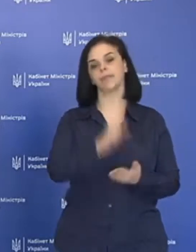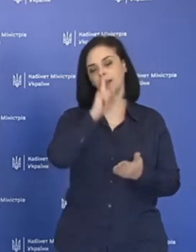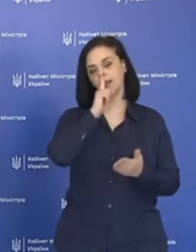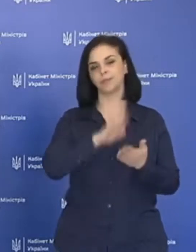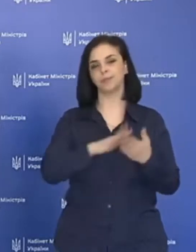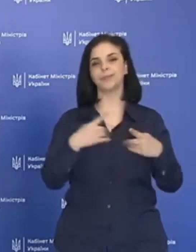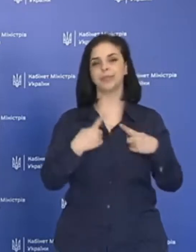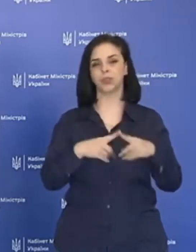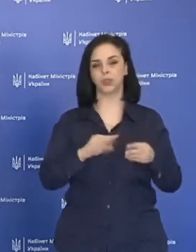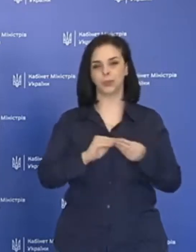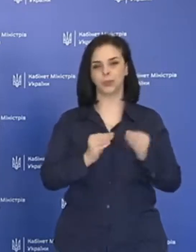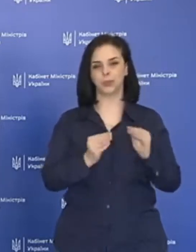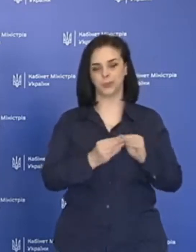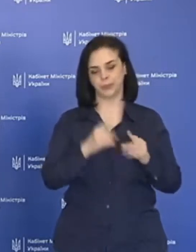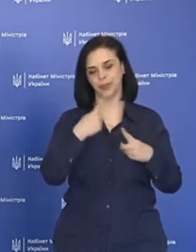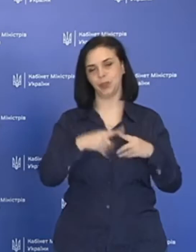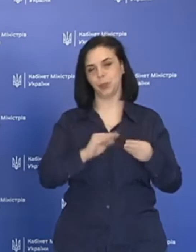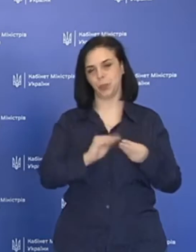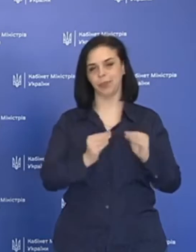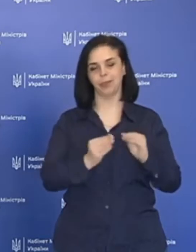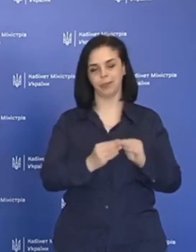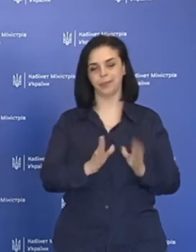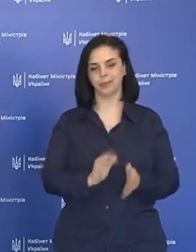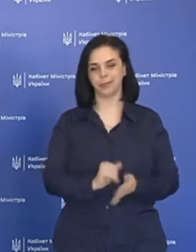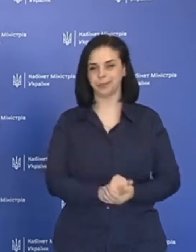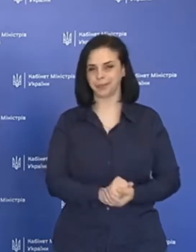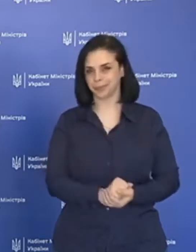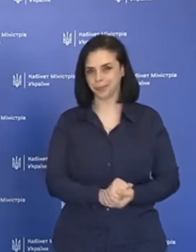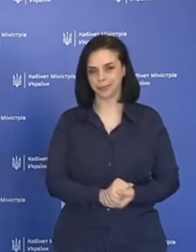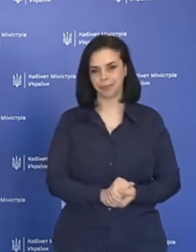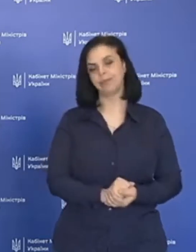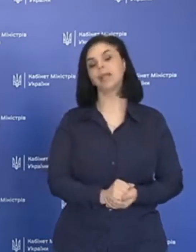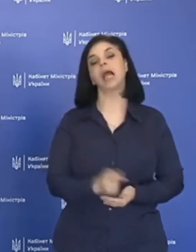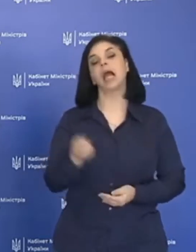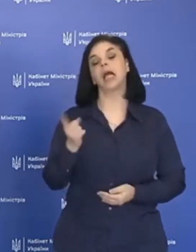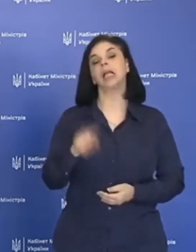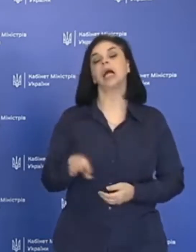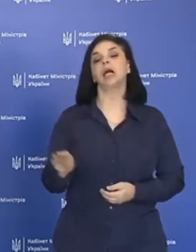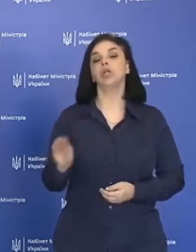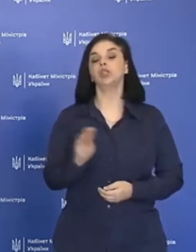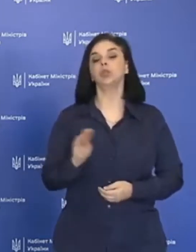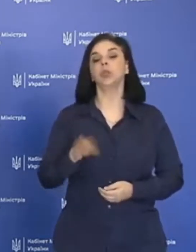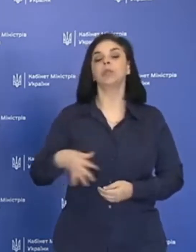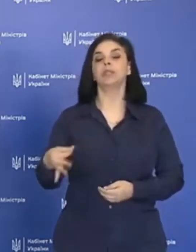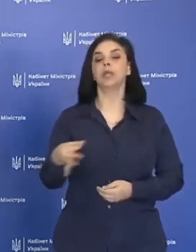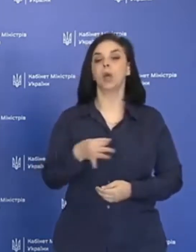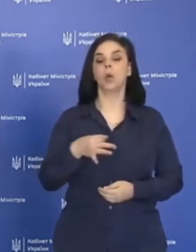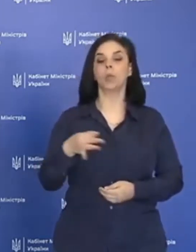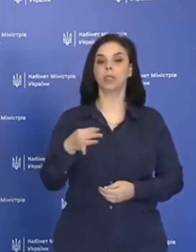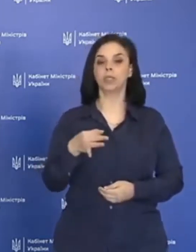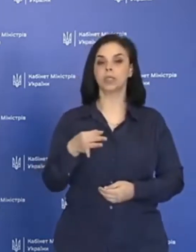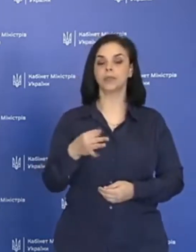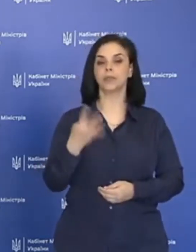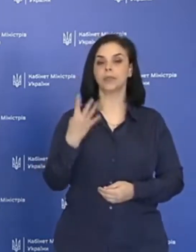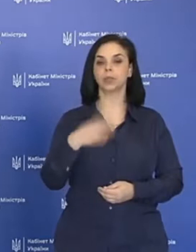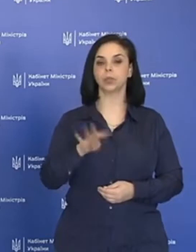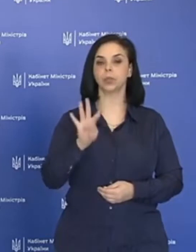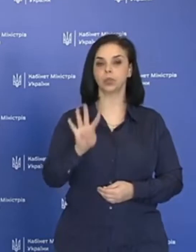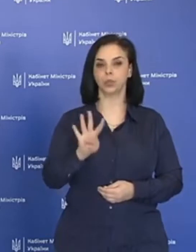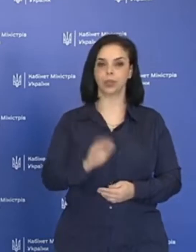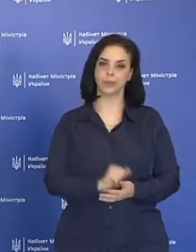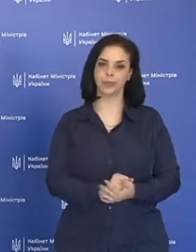Вибачте, будь ласка, це якісь такі технічні неполадки. Та Житомирської області